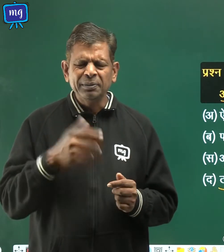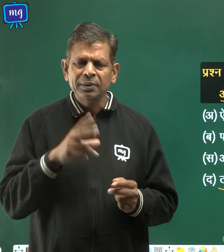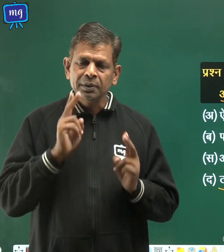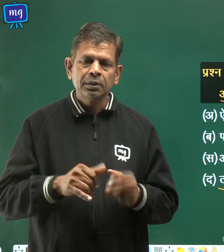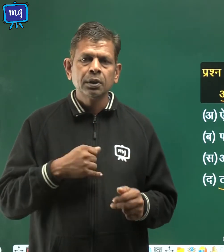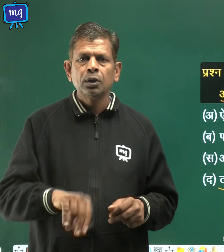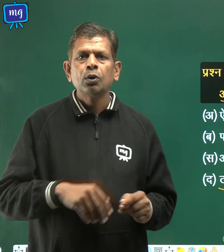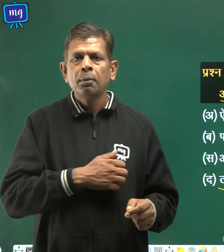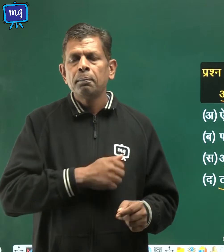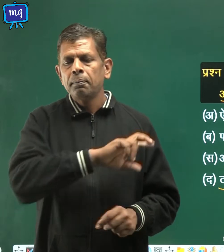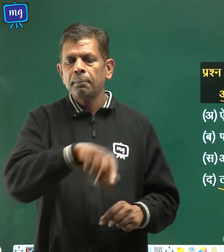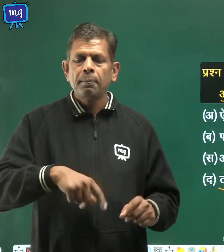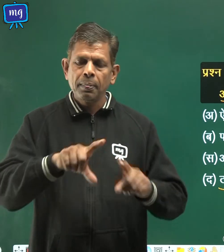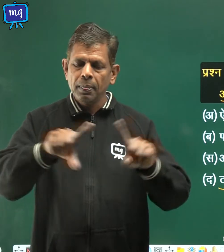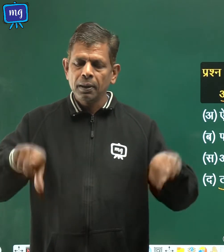लिखेंगे